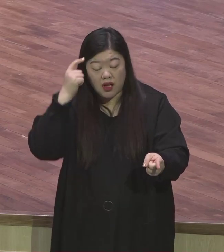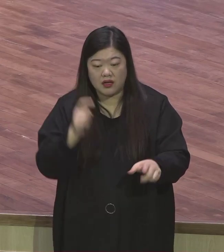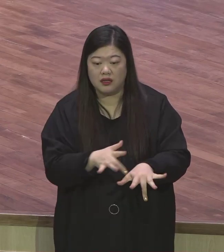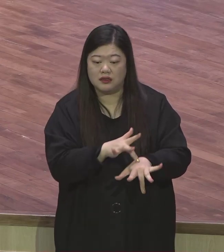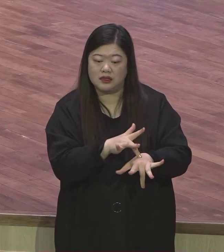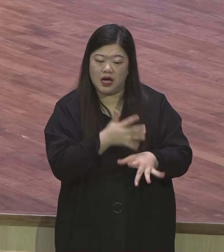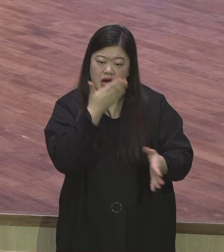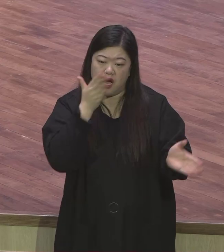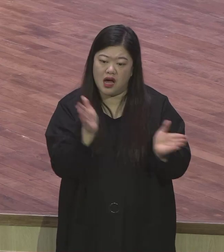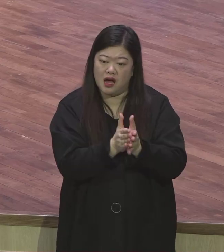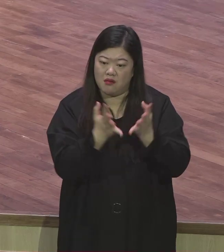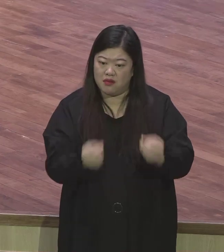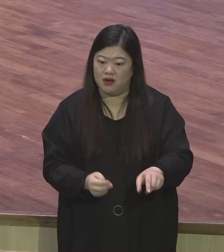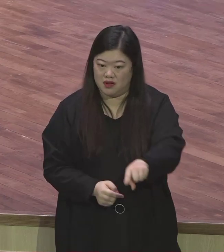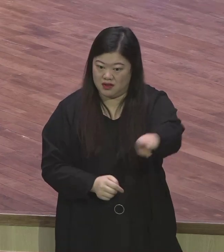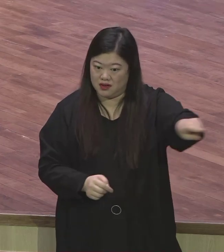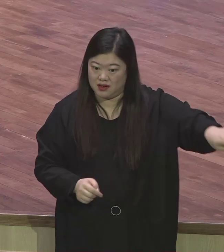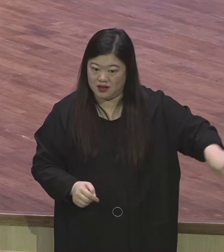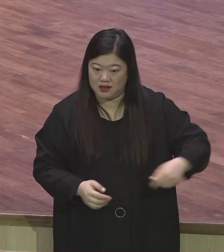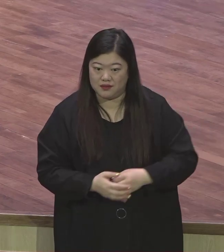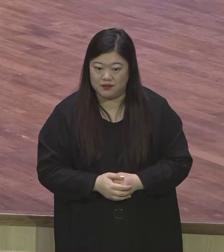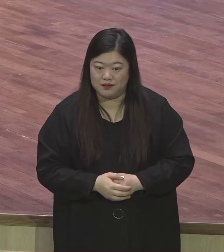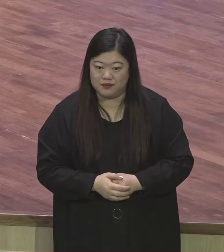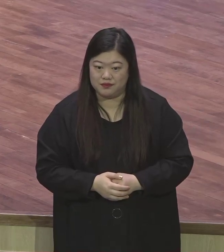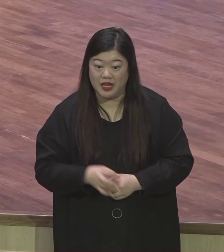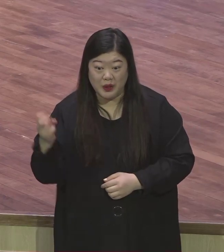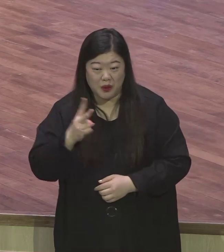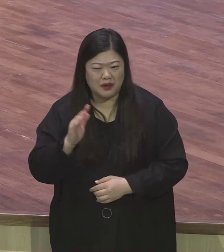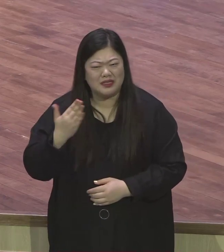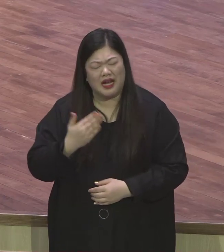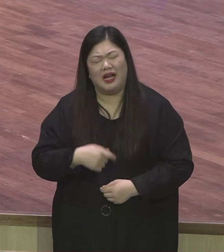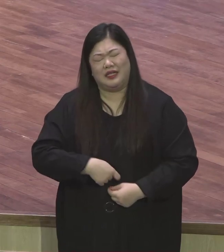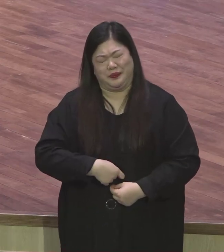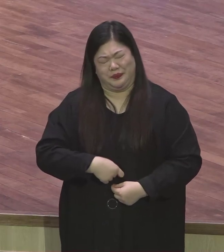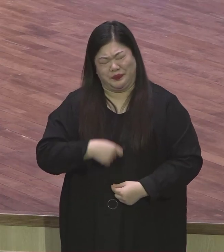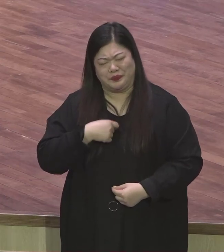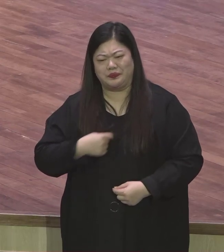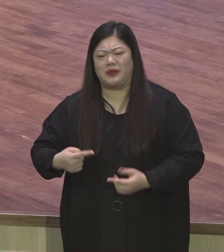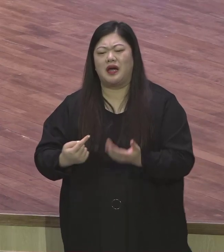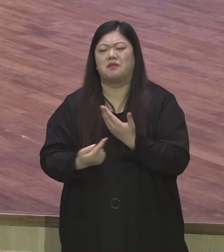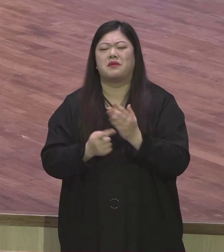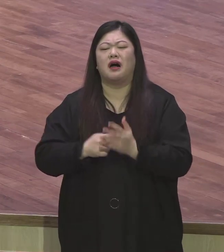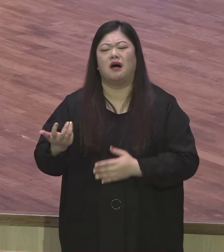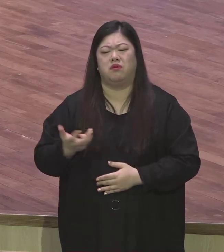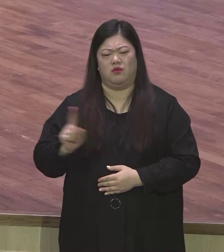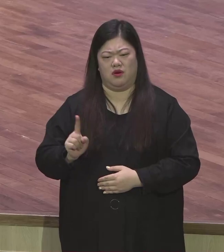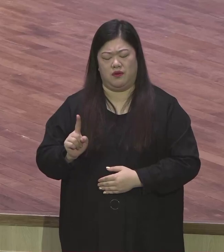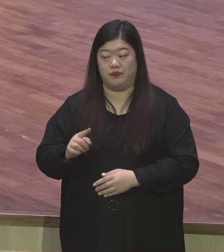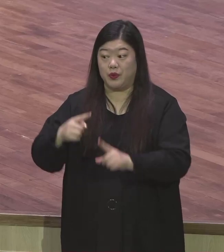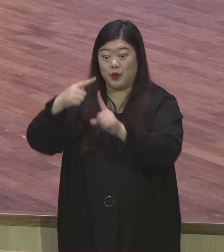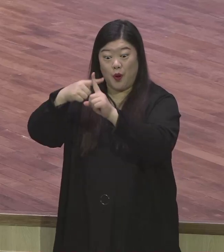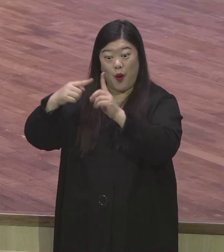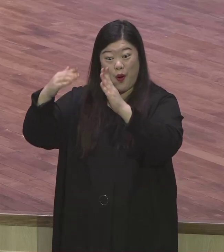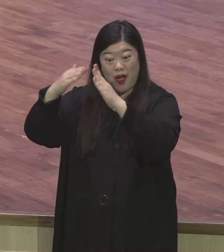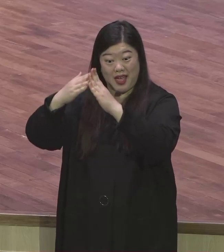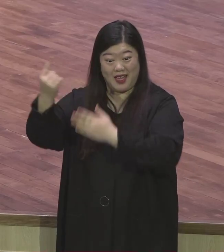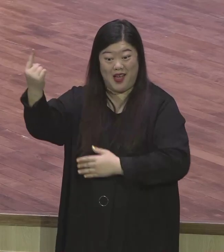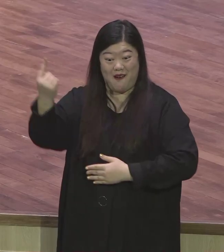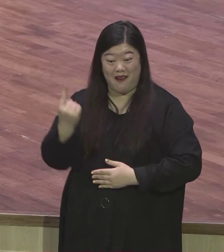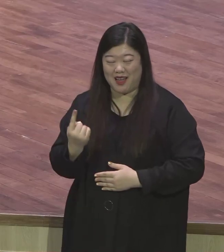요즘 한국 교회 성도들은 예배당 안에서는 잘 믿는데 예배당 밖에서는 잘 안 믿는다고 말합니다.